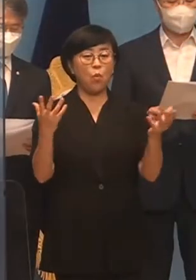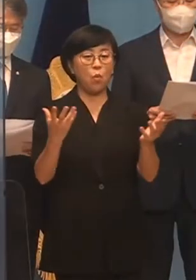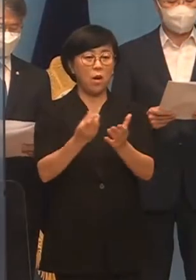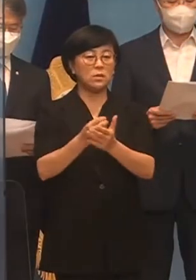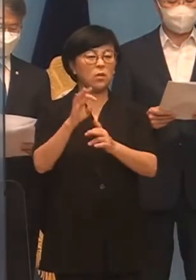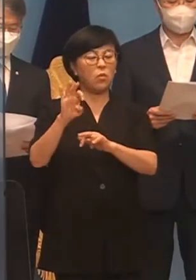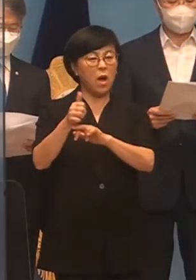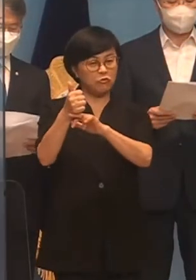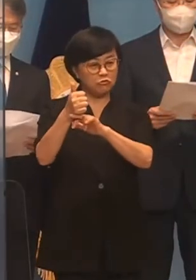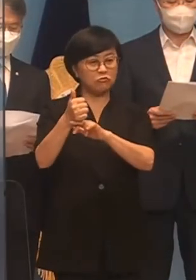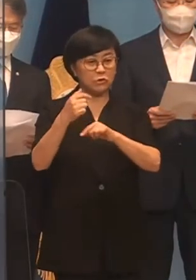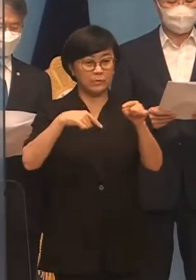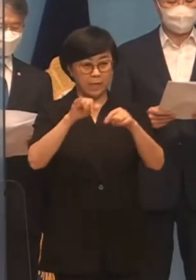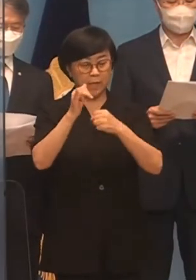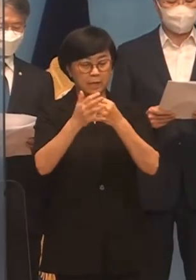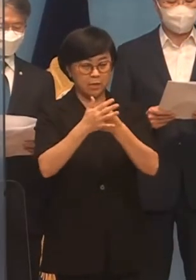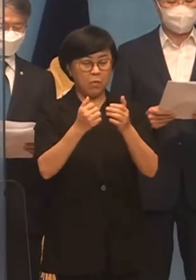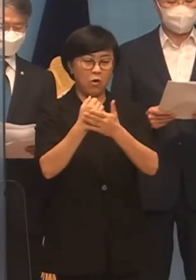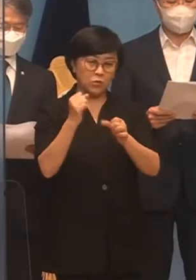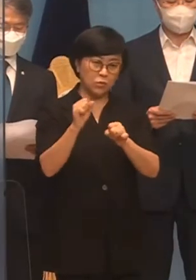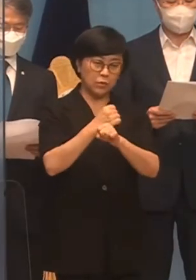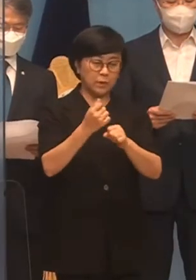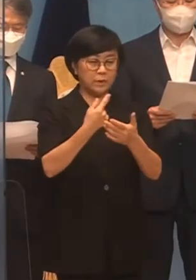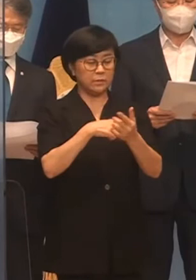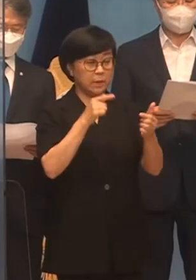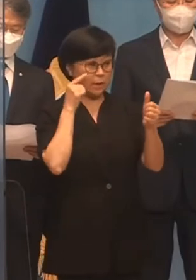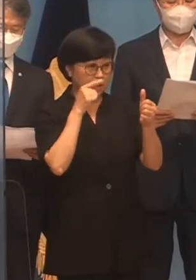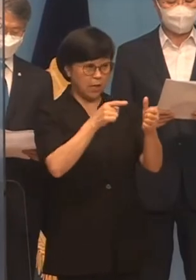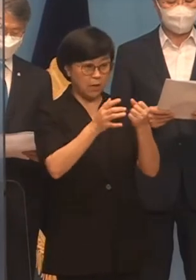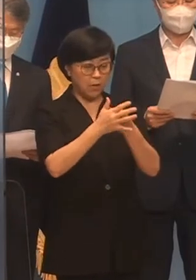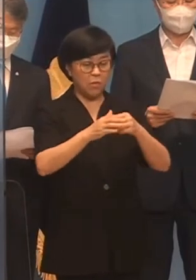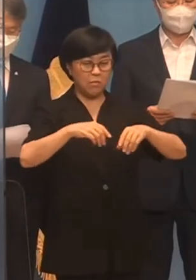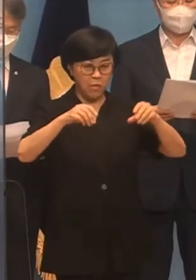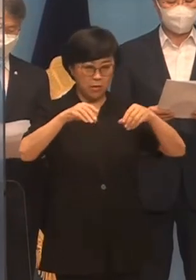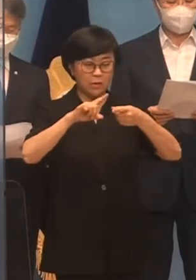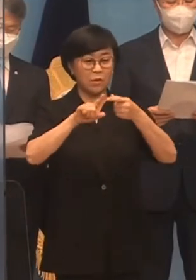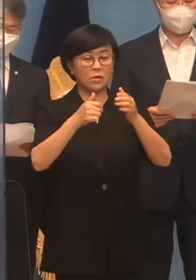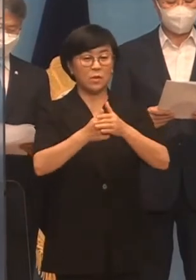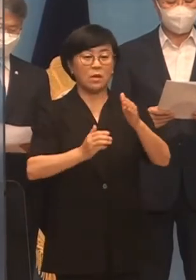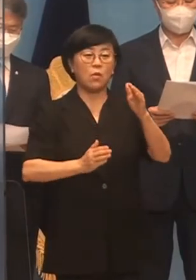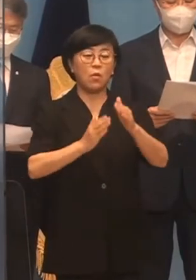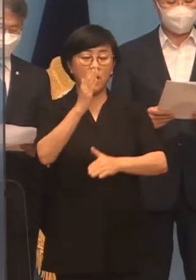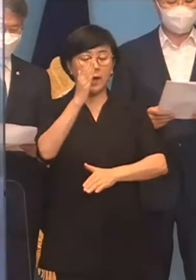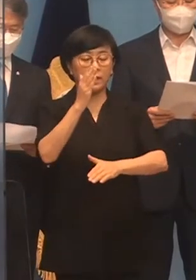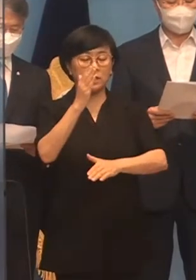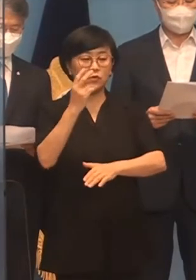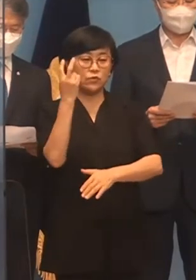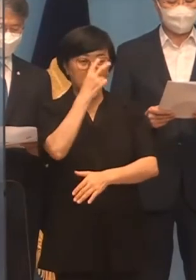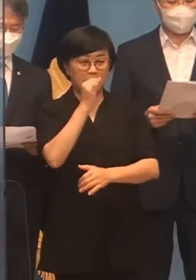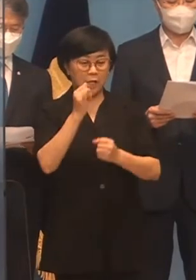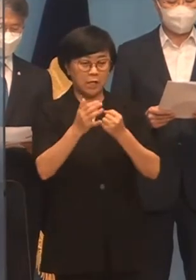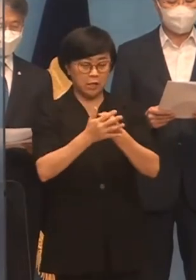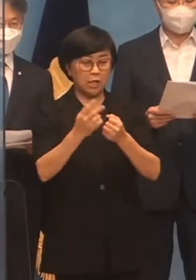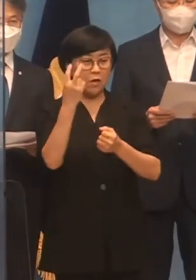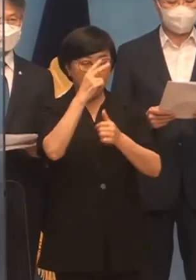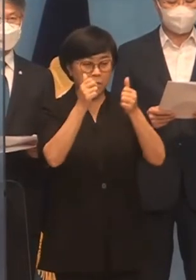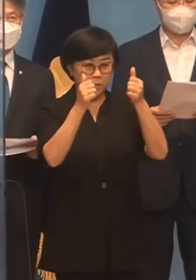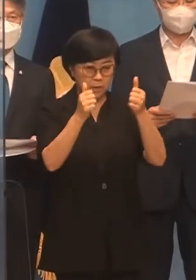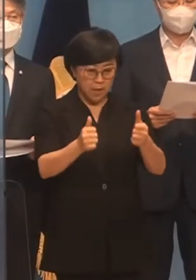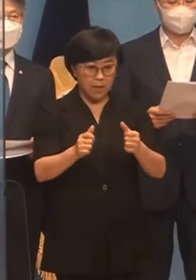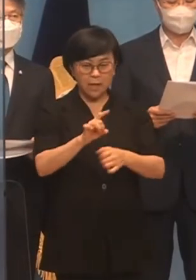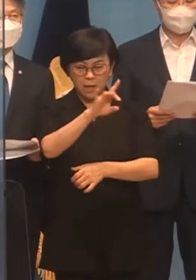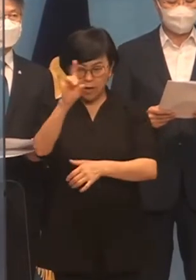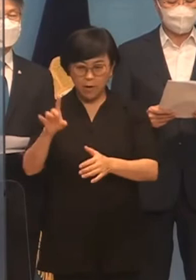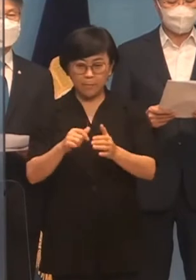있습니다. 짜맞추기 수사, 별건 수사, 표적 수사, 먼지털이 수사, 과잉 수사 등이 발생하는 것은 검사 개개인의